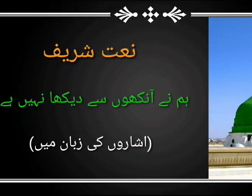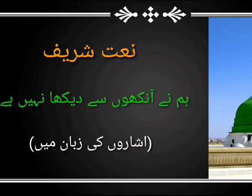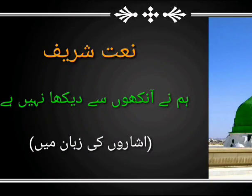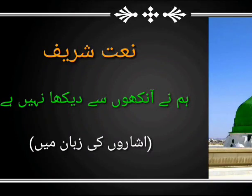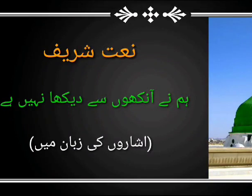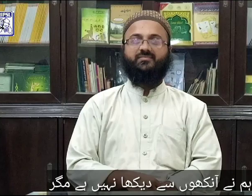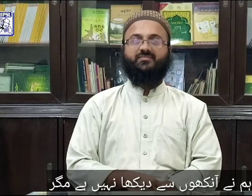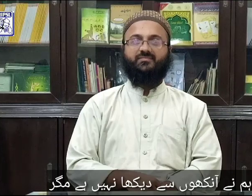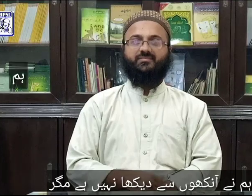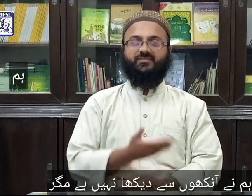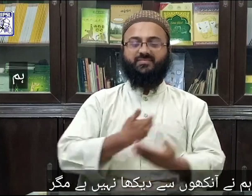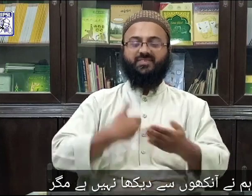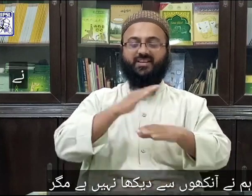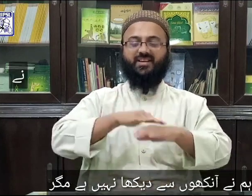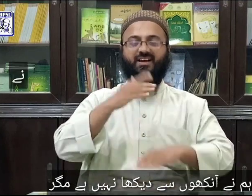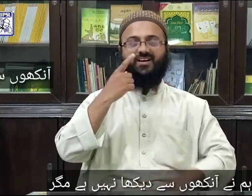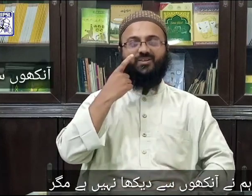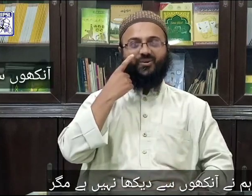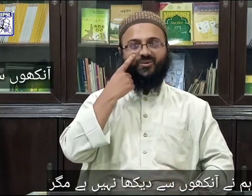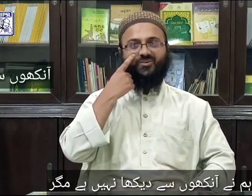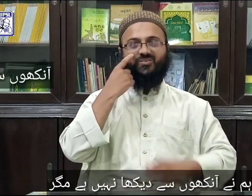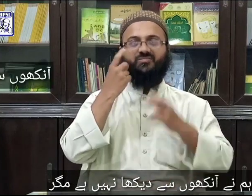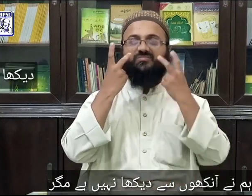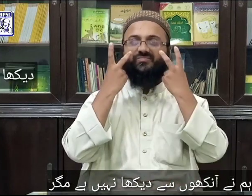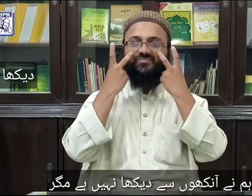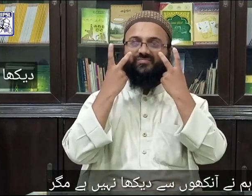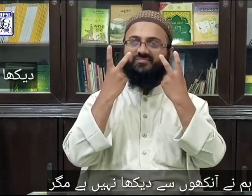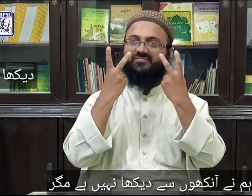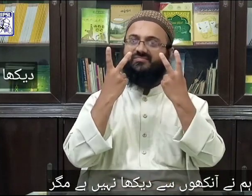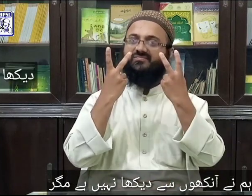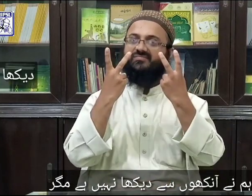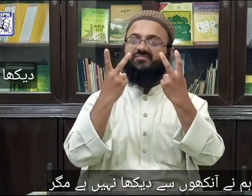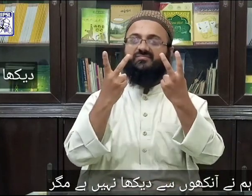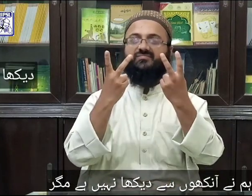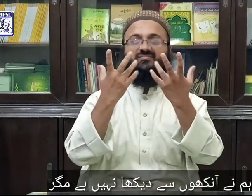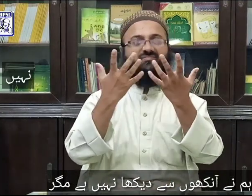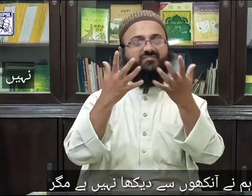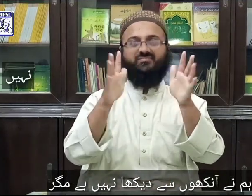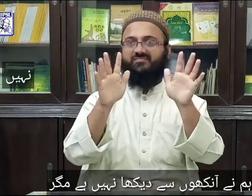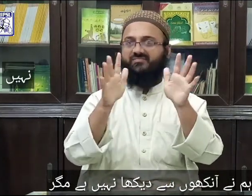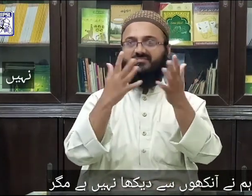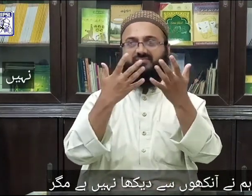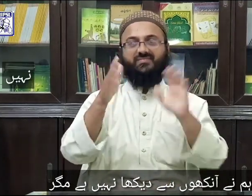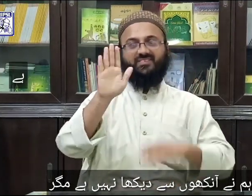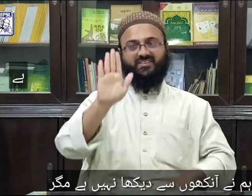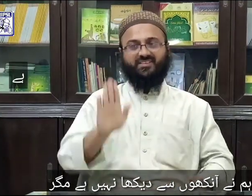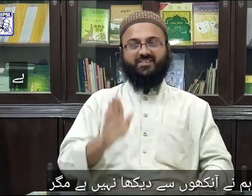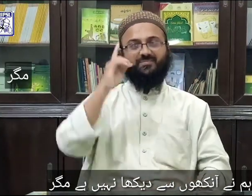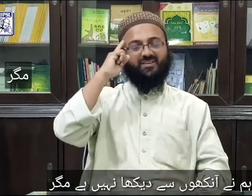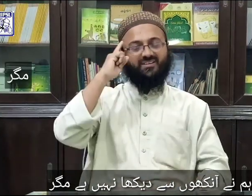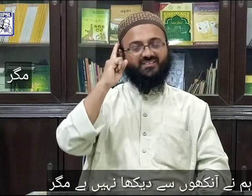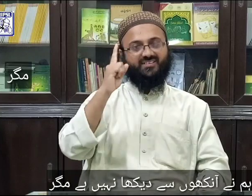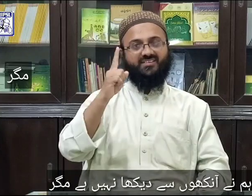ہم نے آنکھوں سے دیکھا نہیں ہے مگر